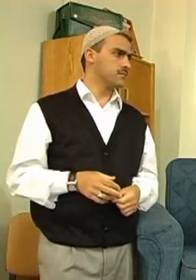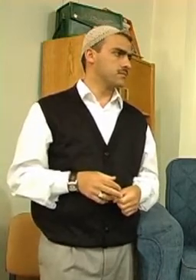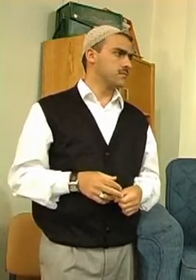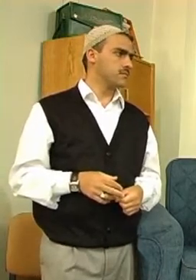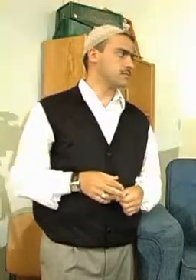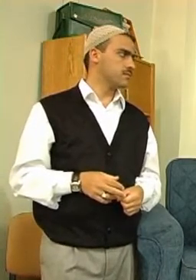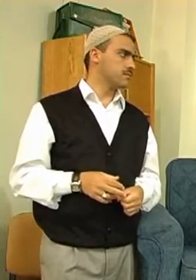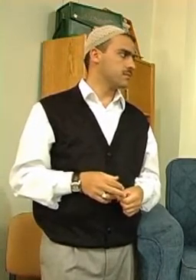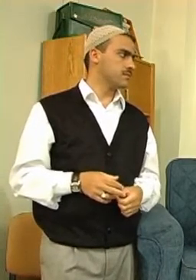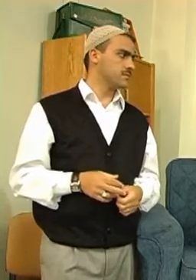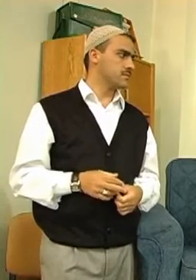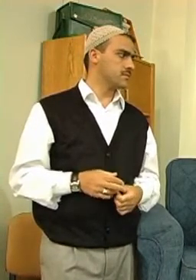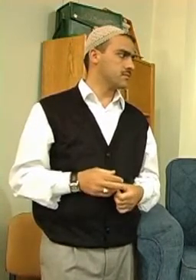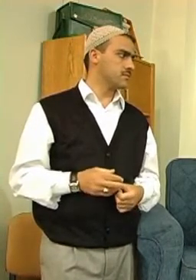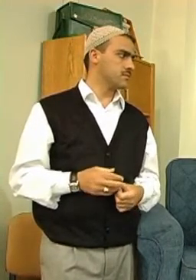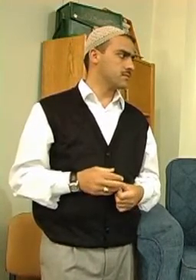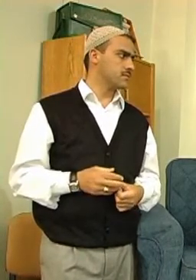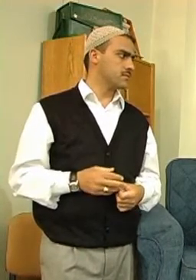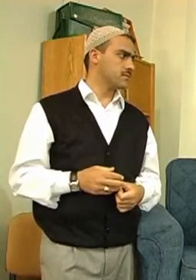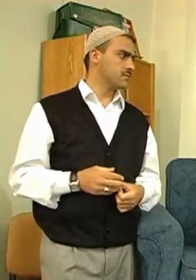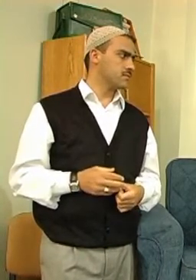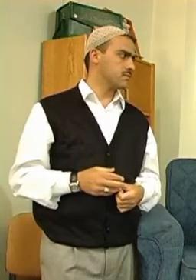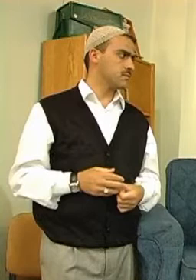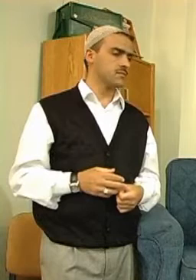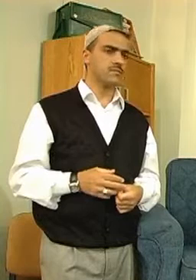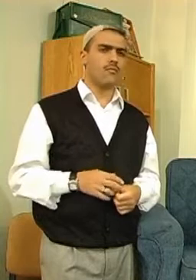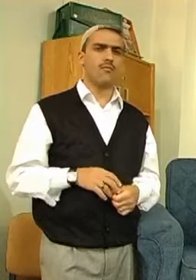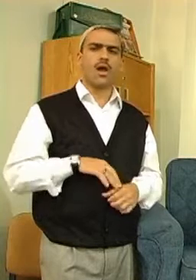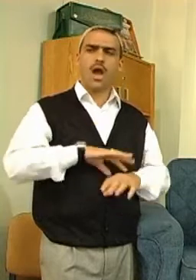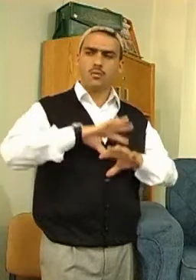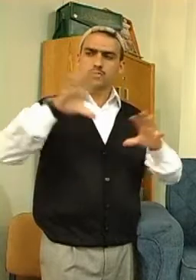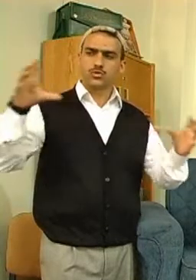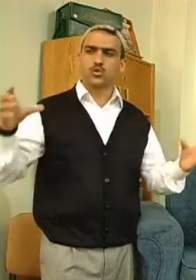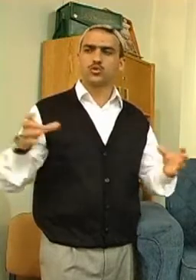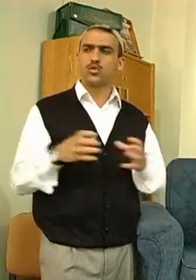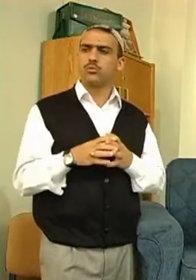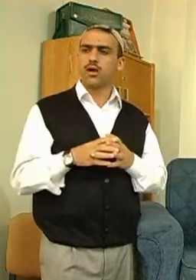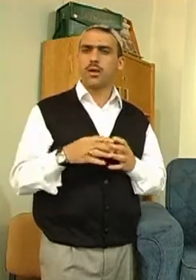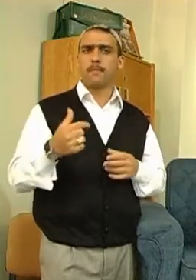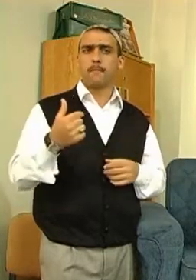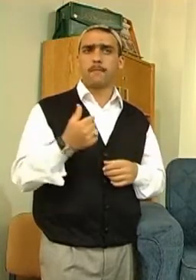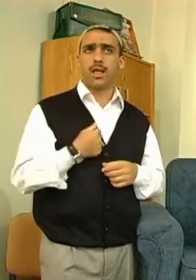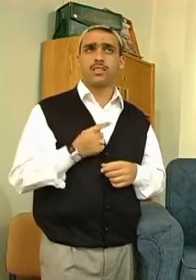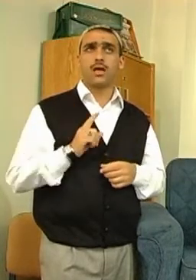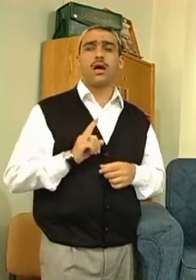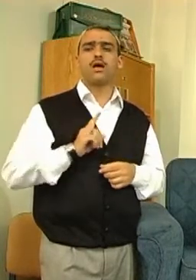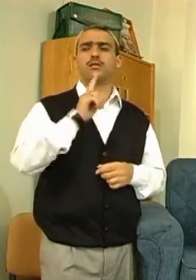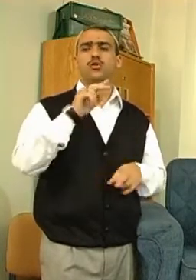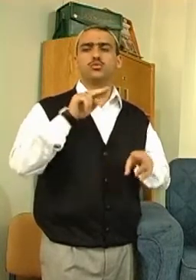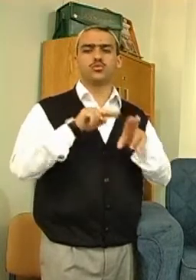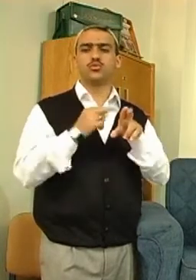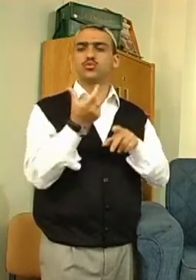tümü toplanıyor, bir kelimede ben Allah'ın kuluyum. Kulu açabilirsin artık değil